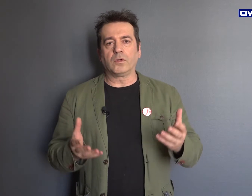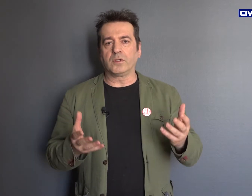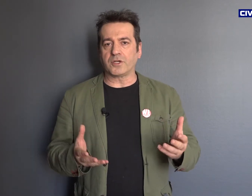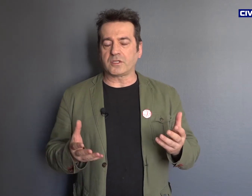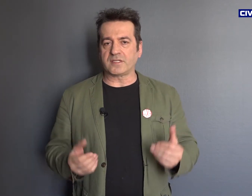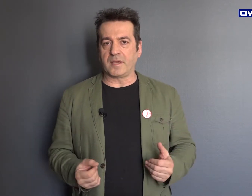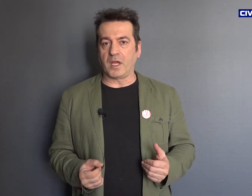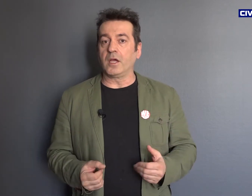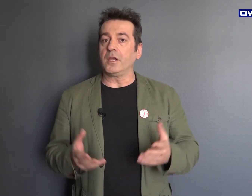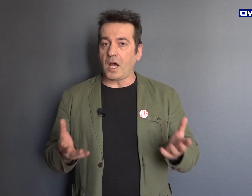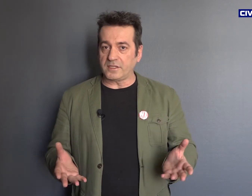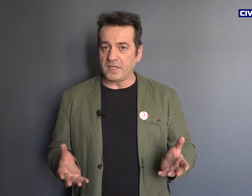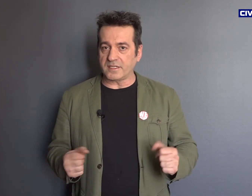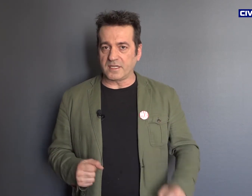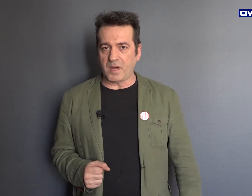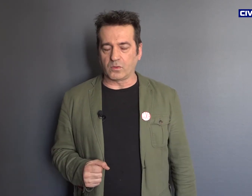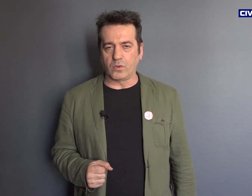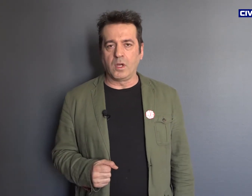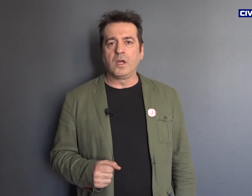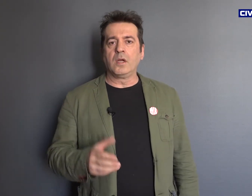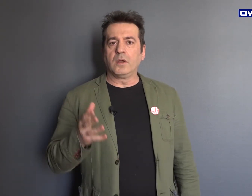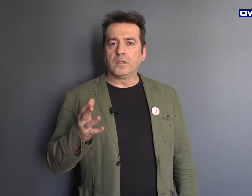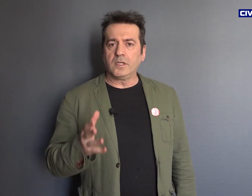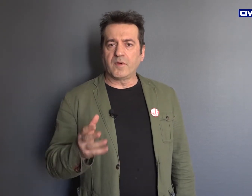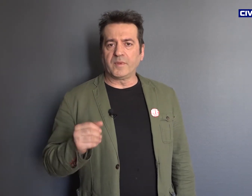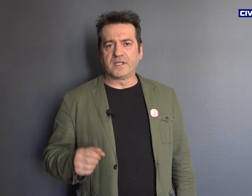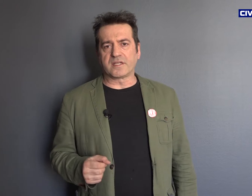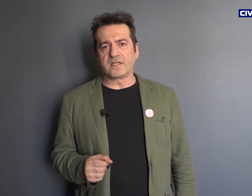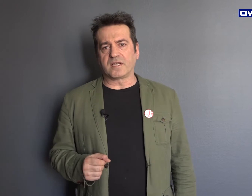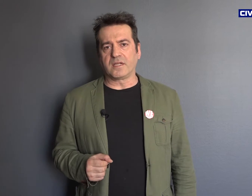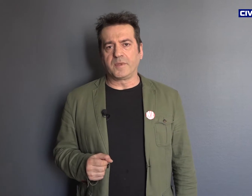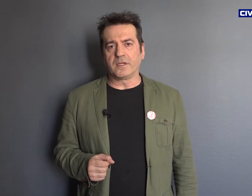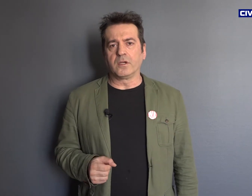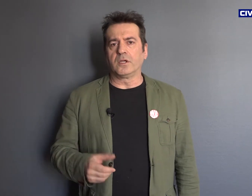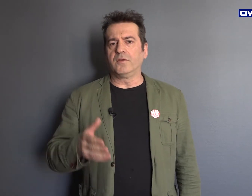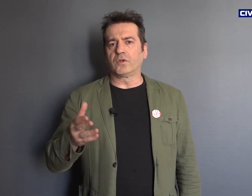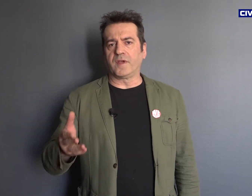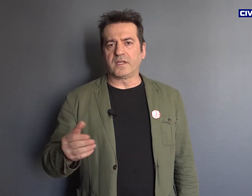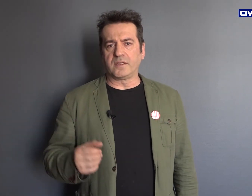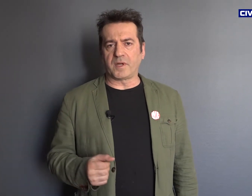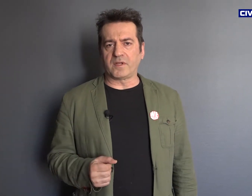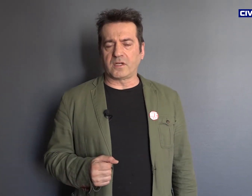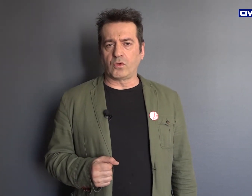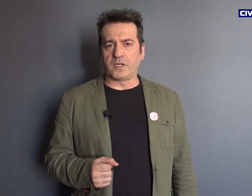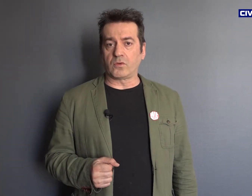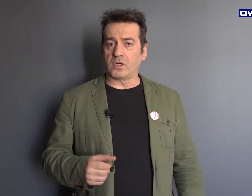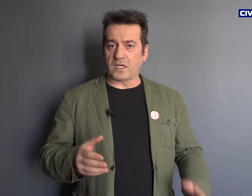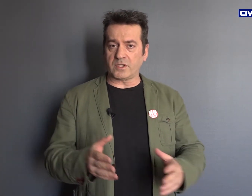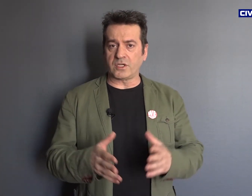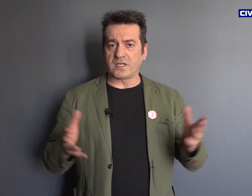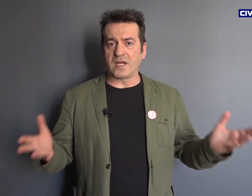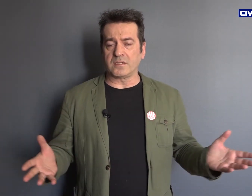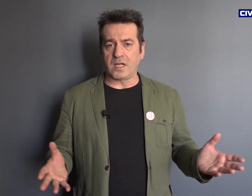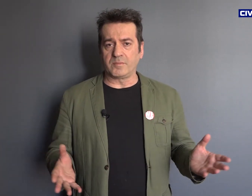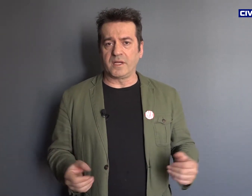во нашата земја. А тие не се ни малку. Имавме лидерски средби и во 2001 година, кога